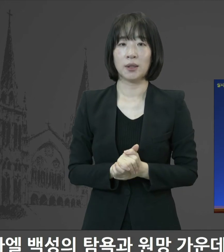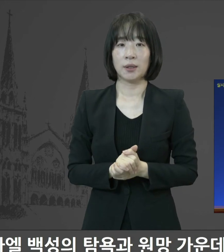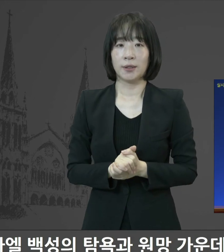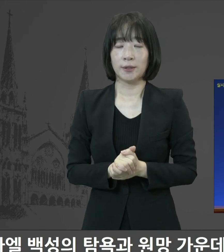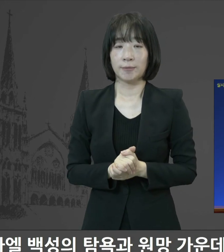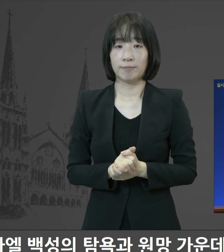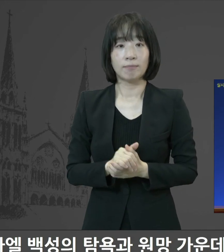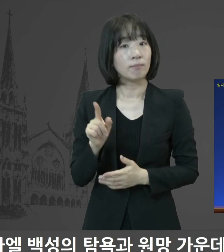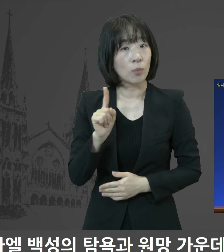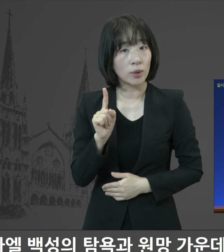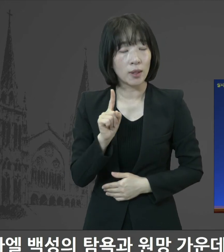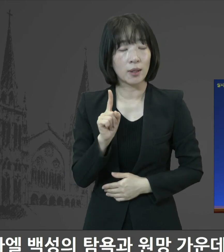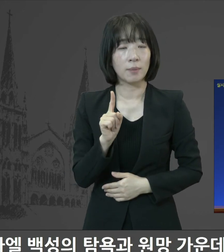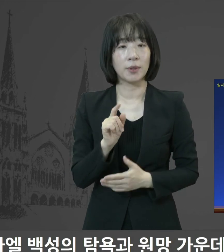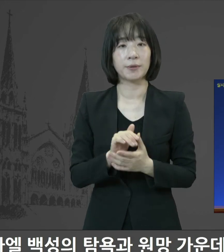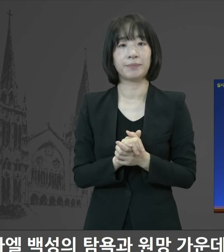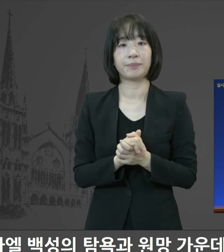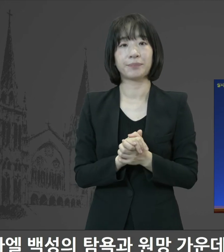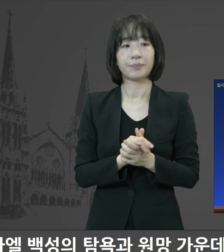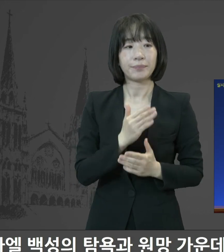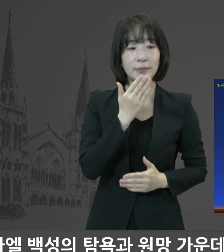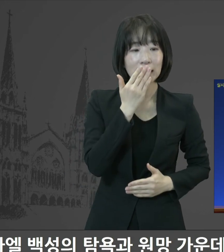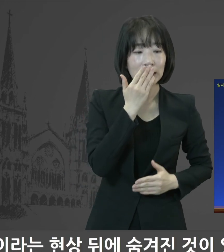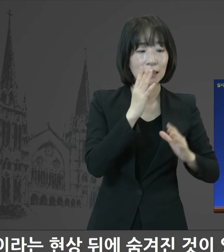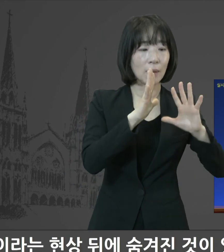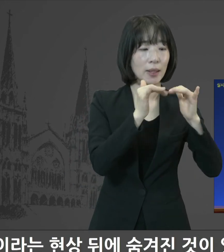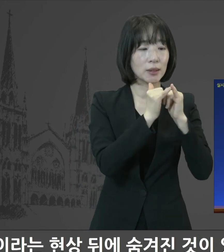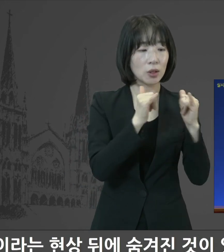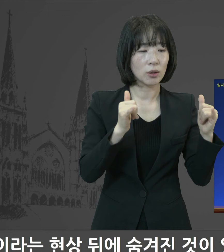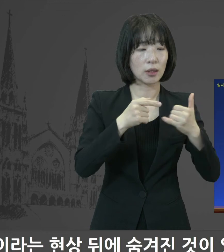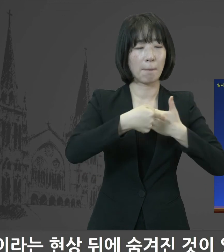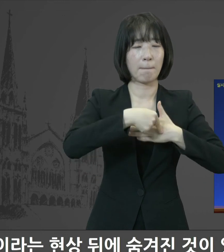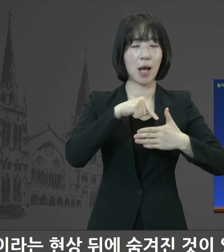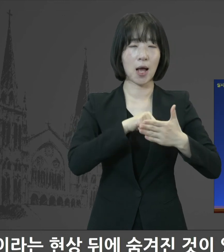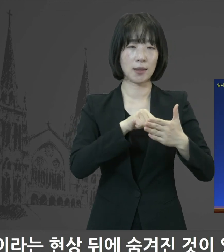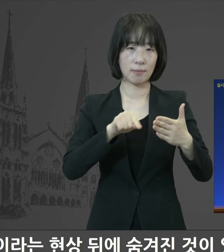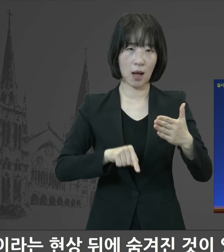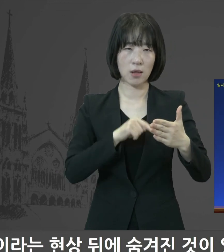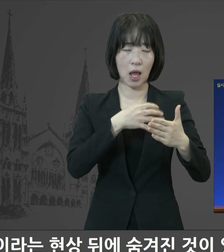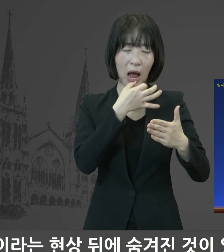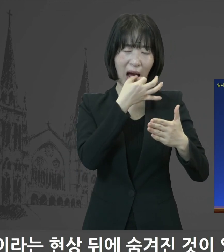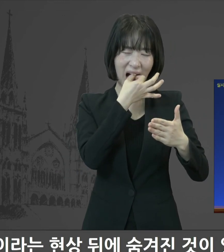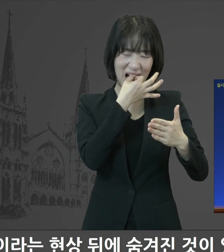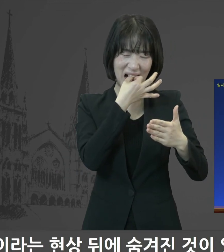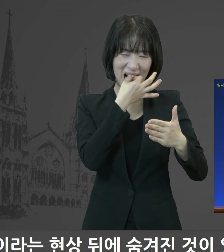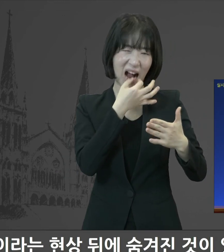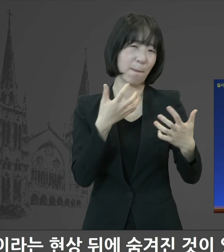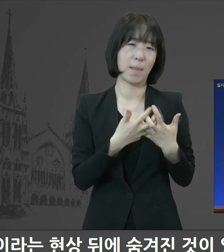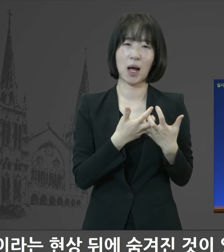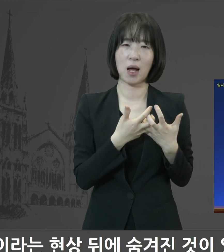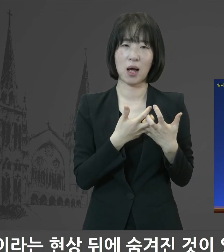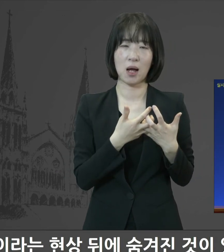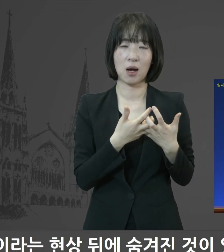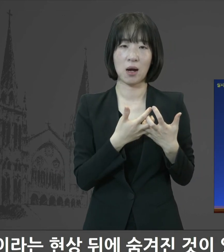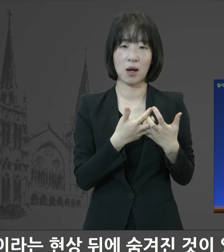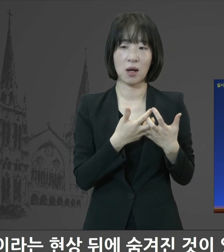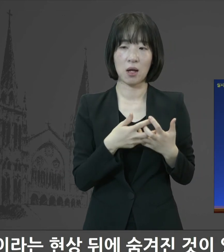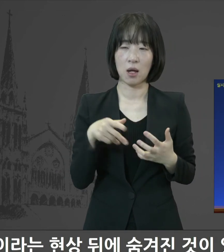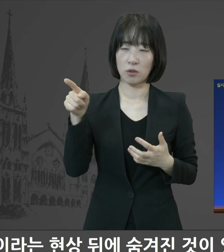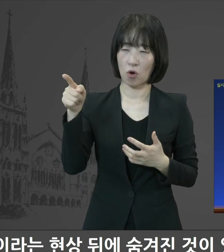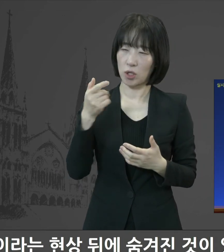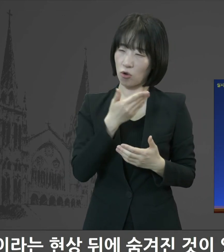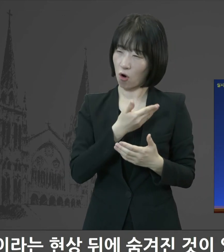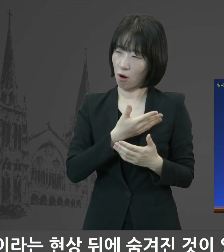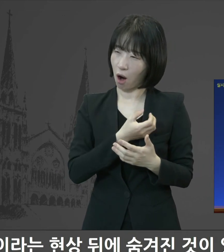뭐냐면요, 이스라엘 백성들의 마음속에 탐욕이 있었던 겁니다. 젖과 꿀이